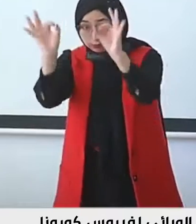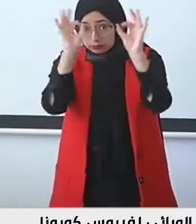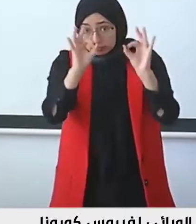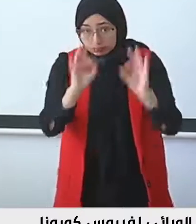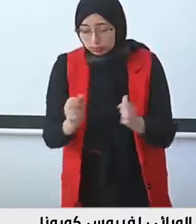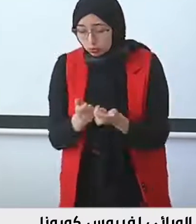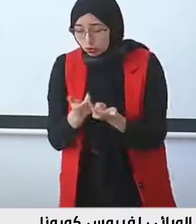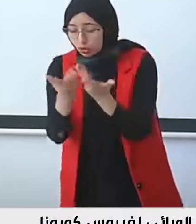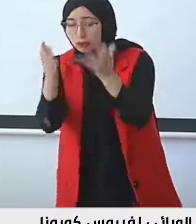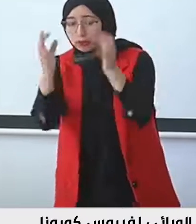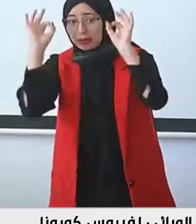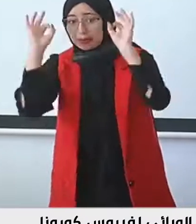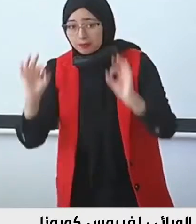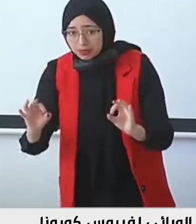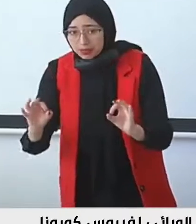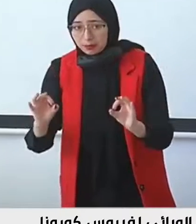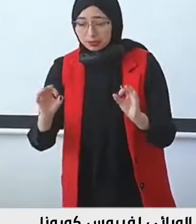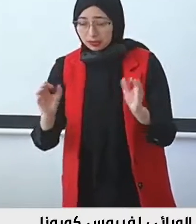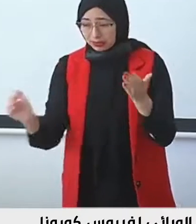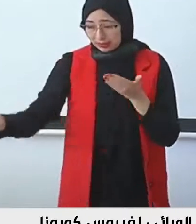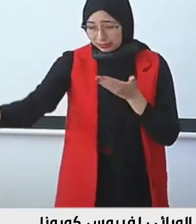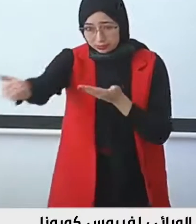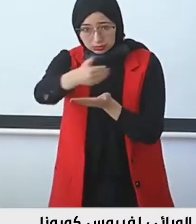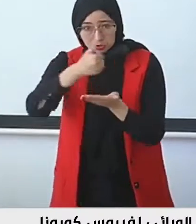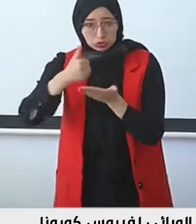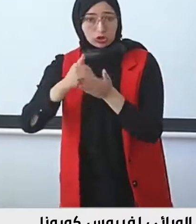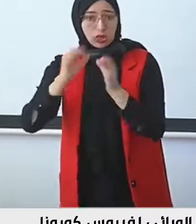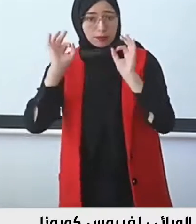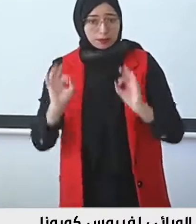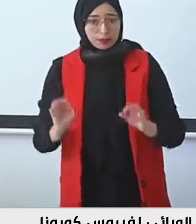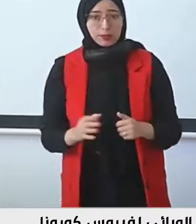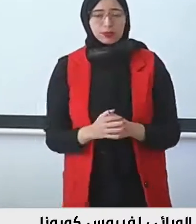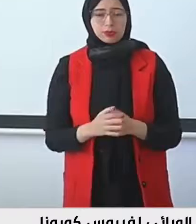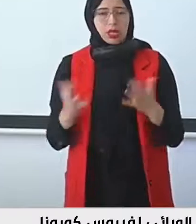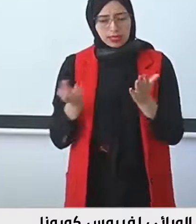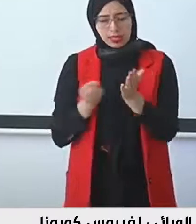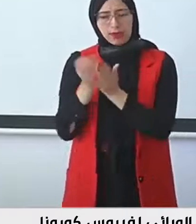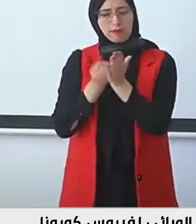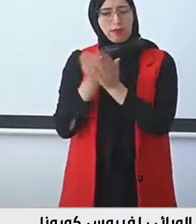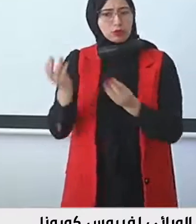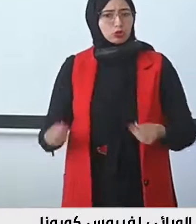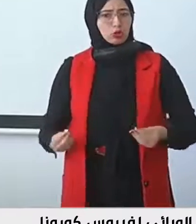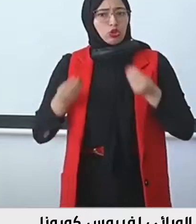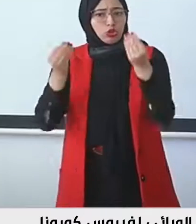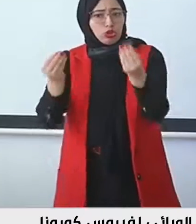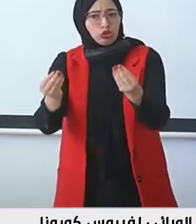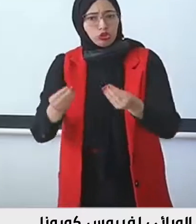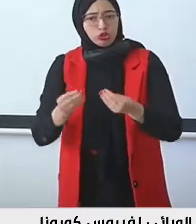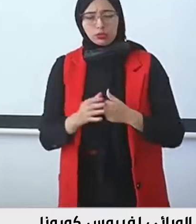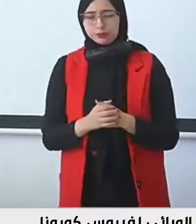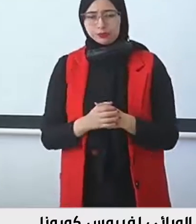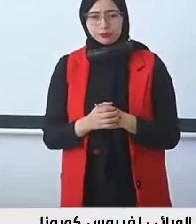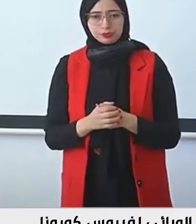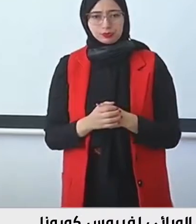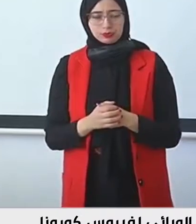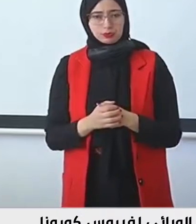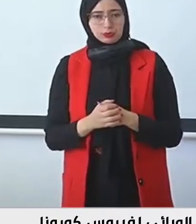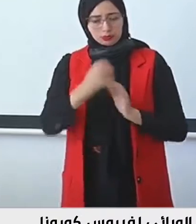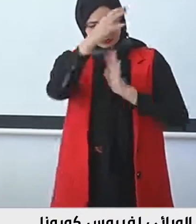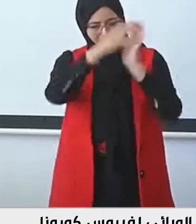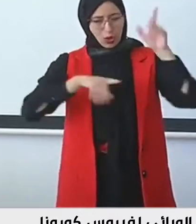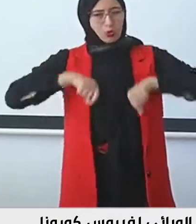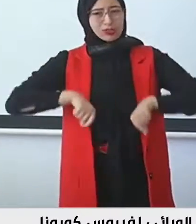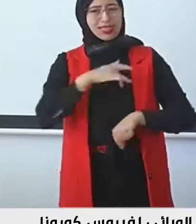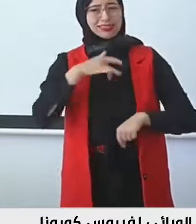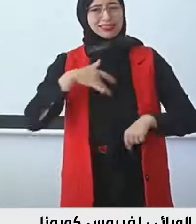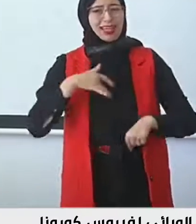ما بعد حاليا معناتها نعطيكم احنا المعطيات هذه الكليكة في البلاغ هذايا.